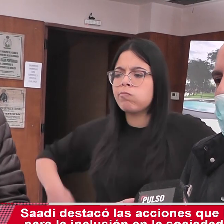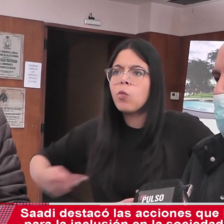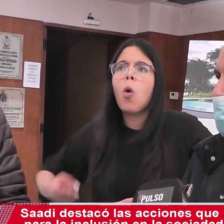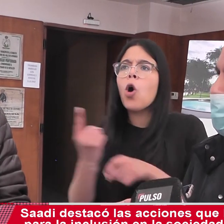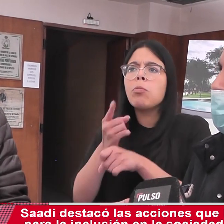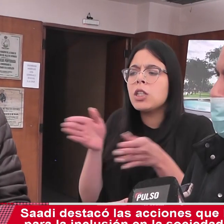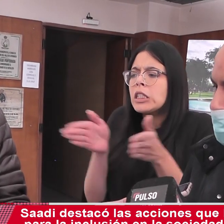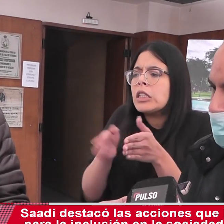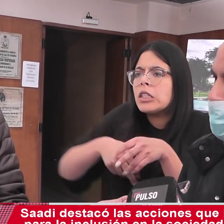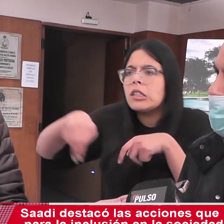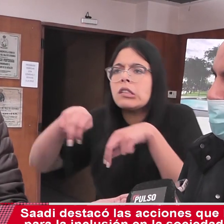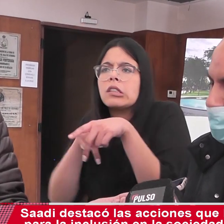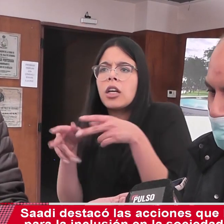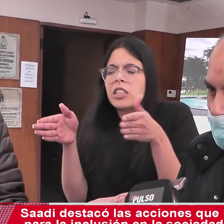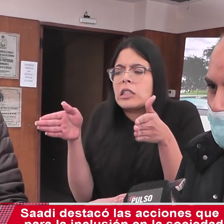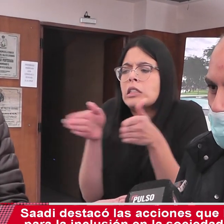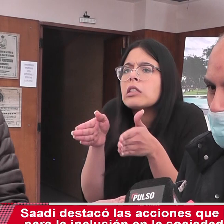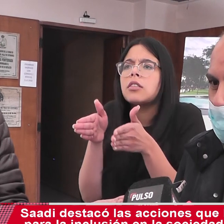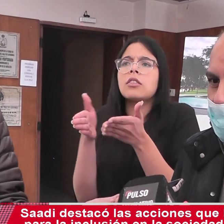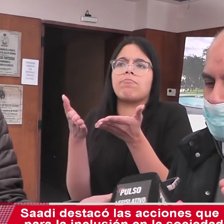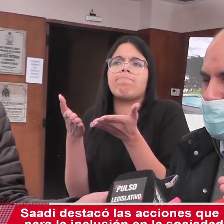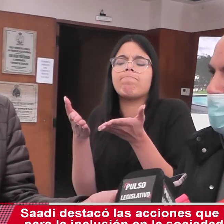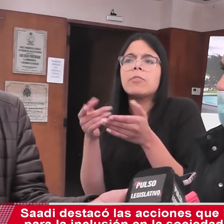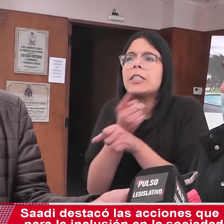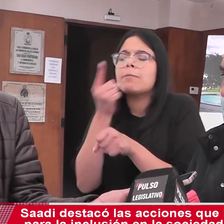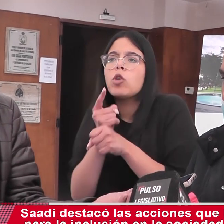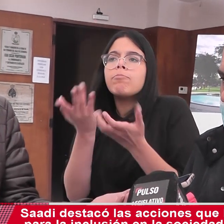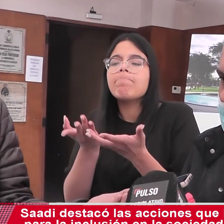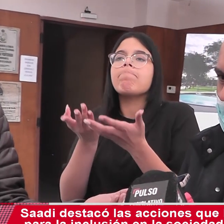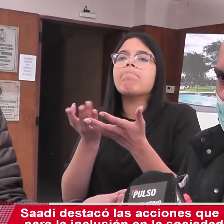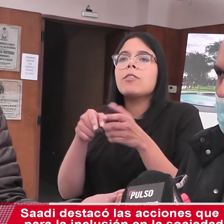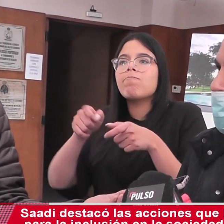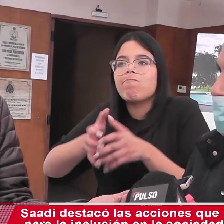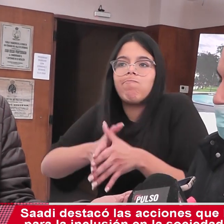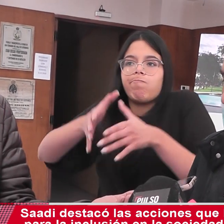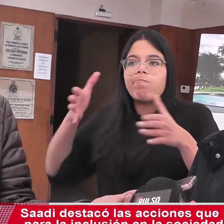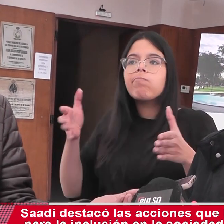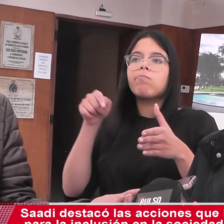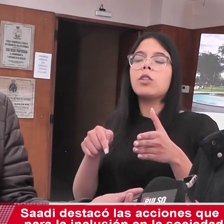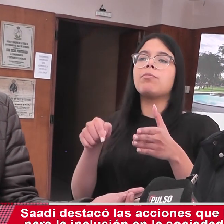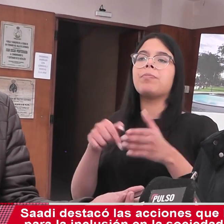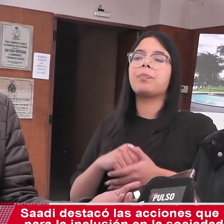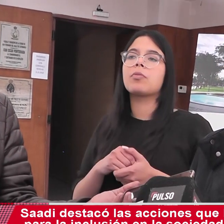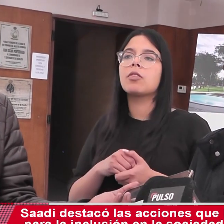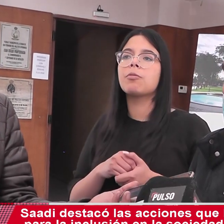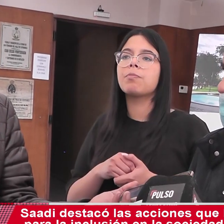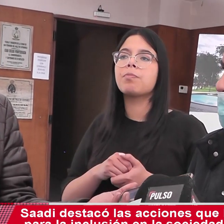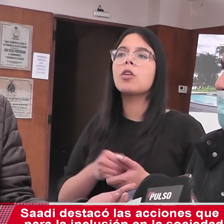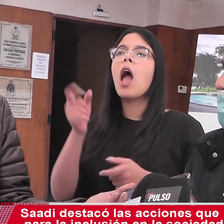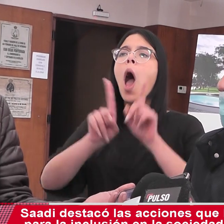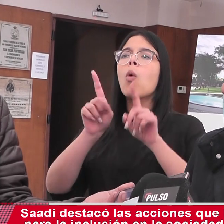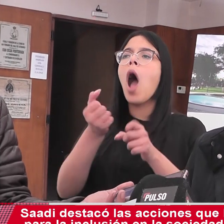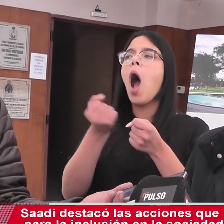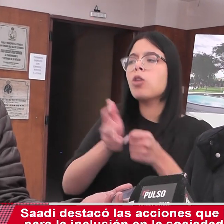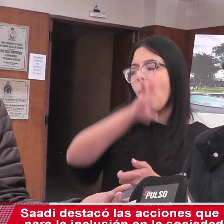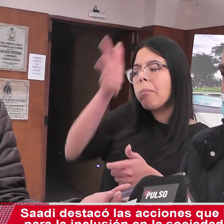y no pueden andar trasladándose en estas veredas tan cortas, donde se prevalece por ahí mucho el uso del automóvil